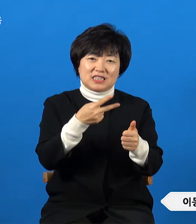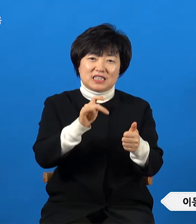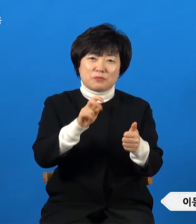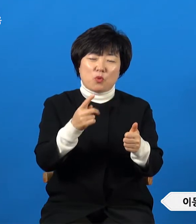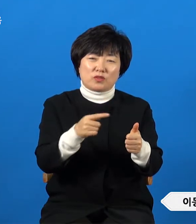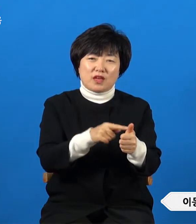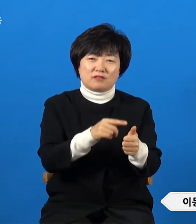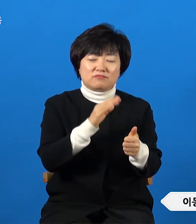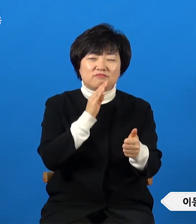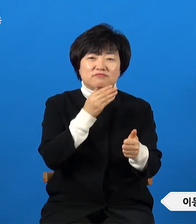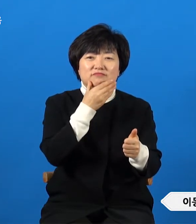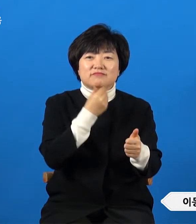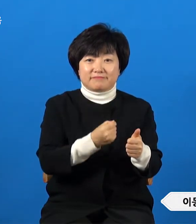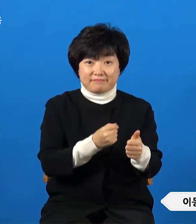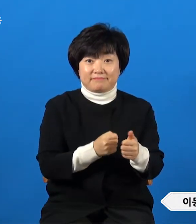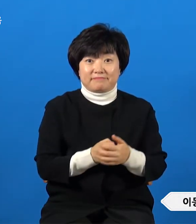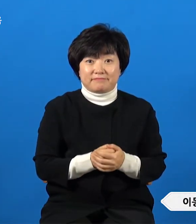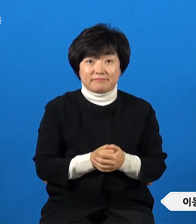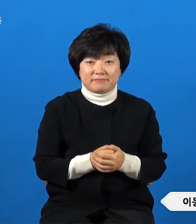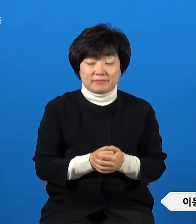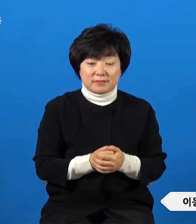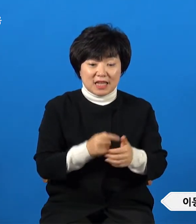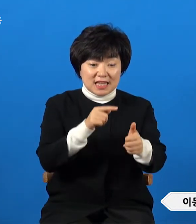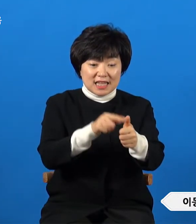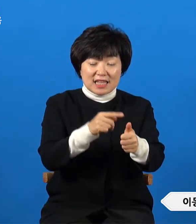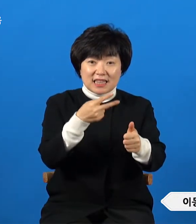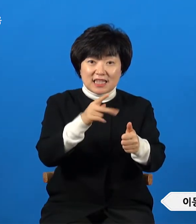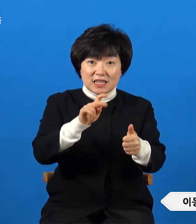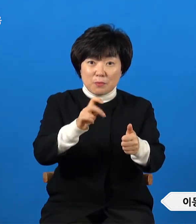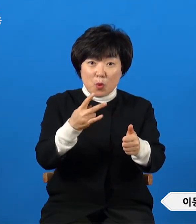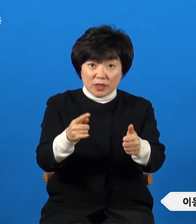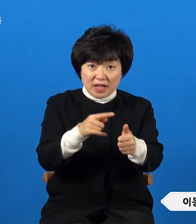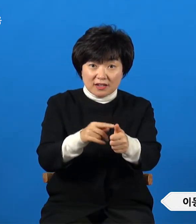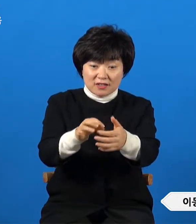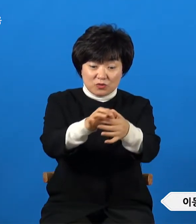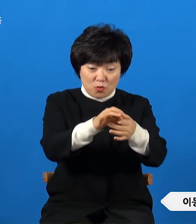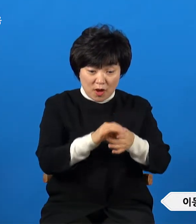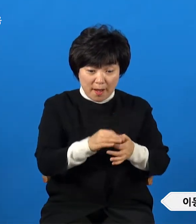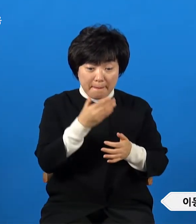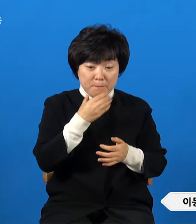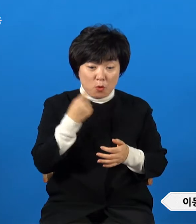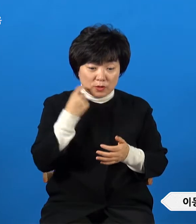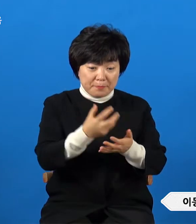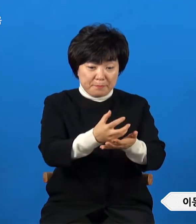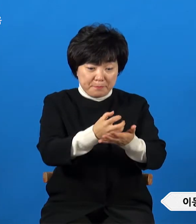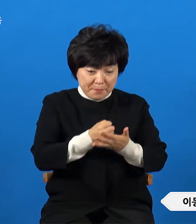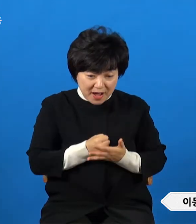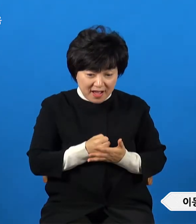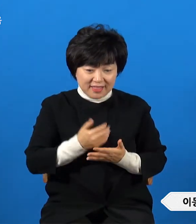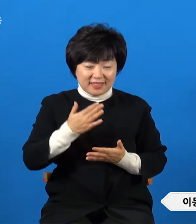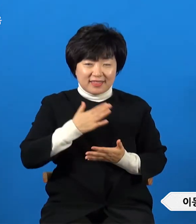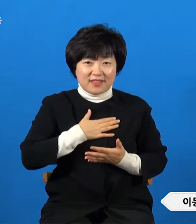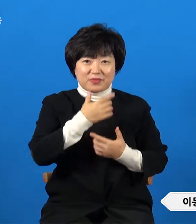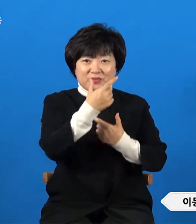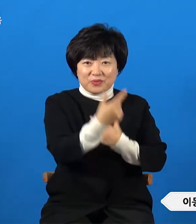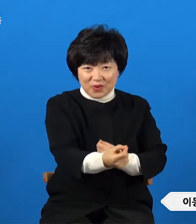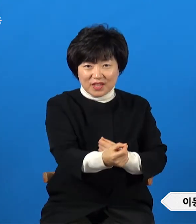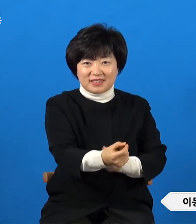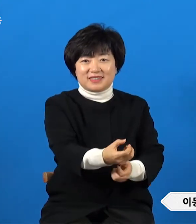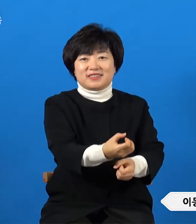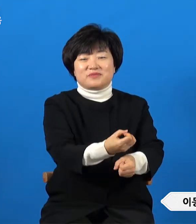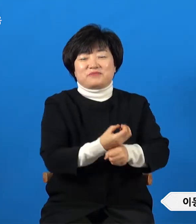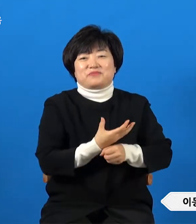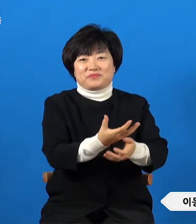자, 디모데를 통해서 우리에게 전달된 이 복음, 동일한 복음이 지금 우리에게 전달되었습니다.